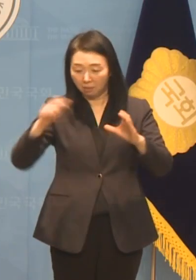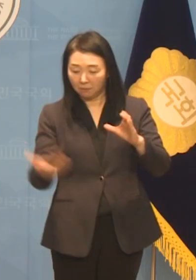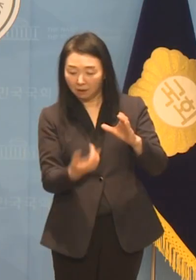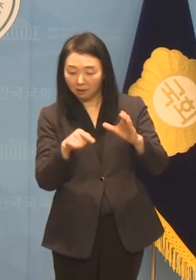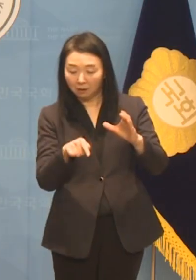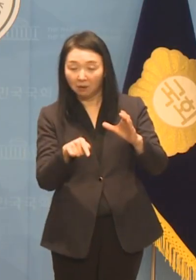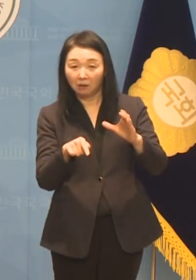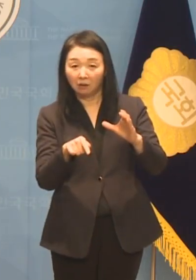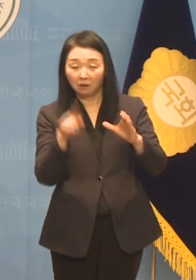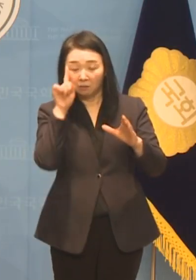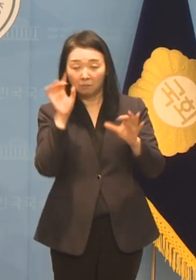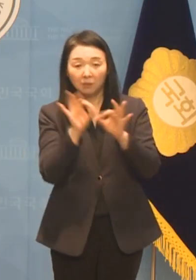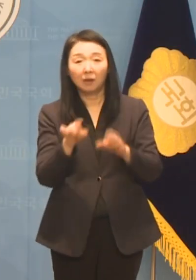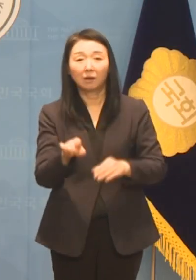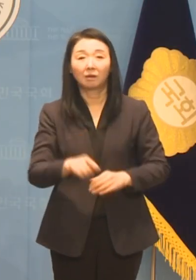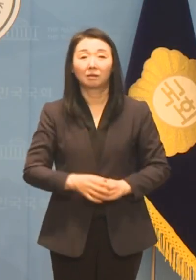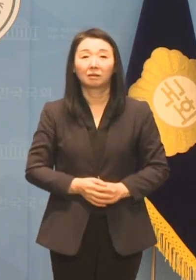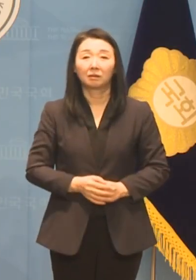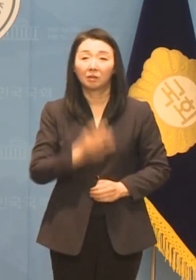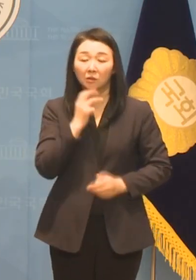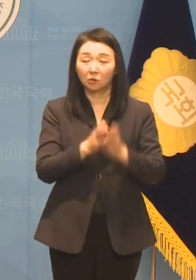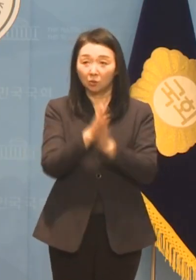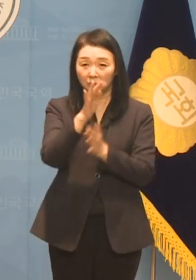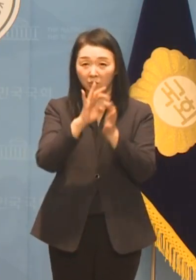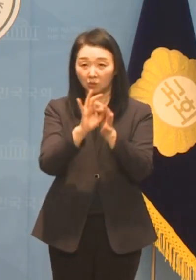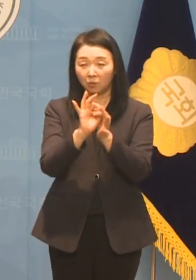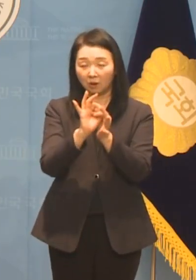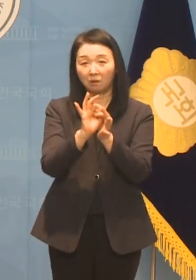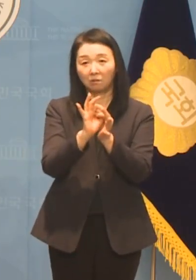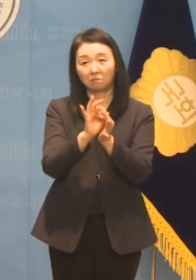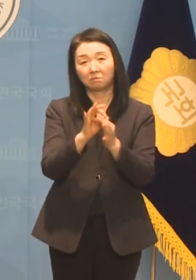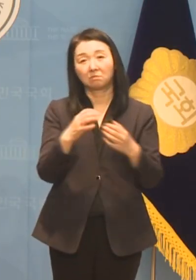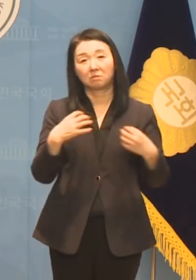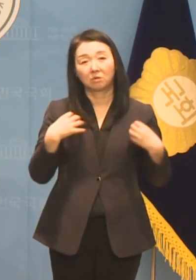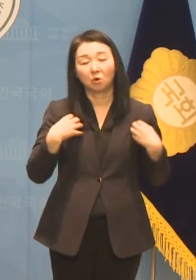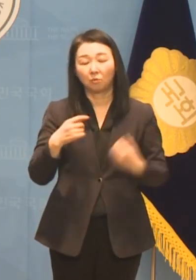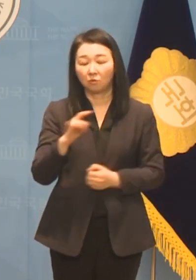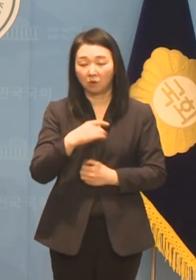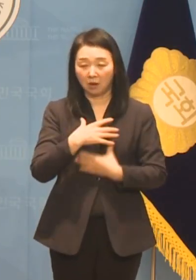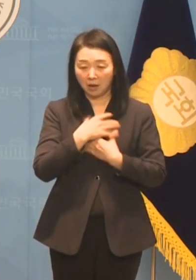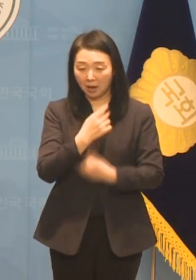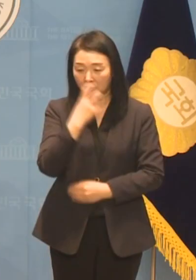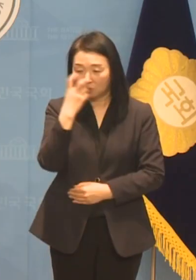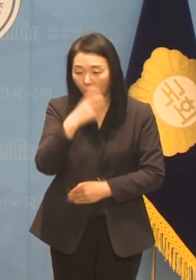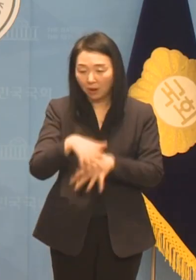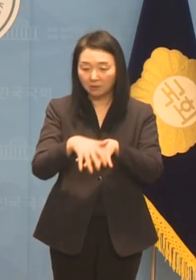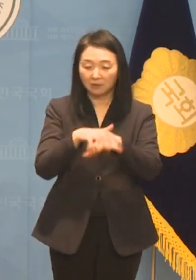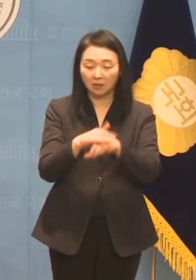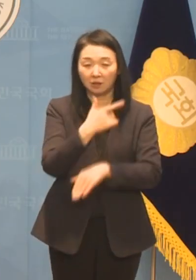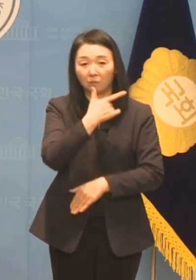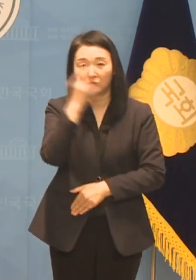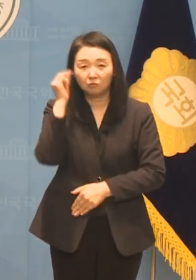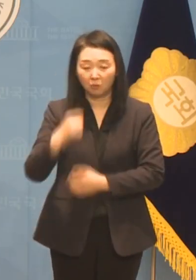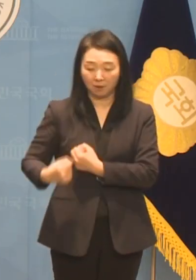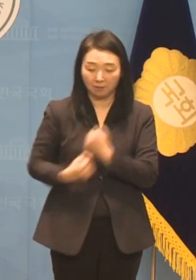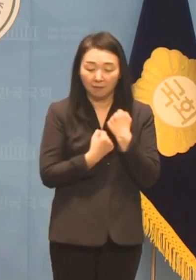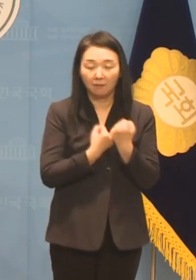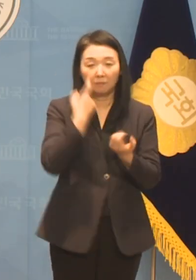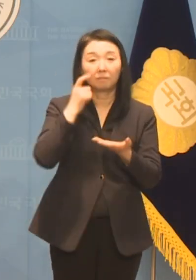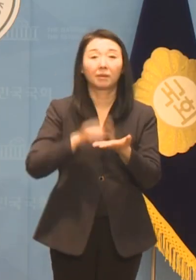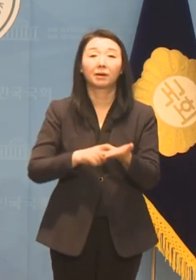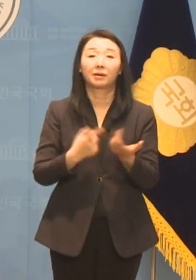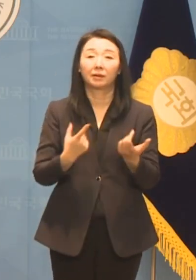일어났습니다. 서울시와 관련 당국의 안전관리 체계가 얼마나 허술하고 미흡한지 드러난